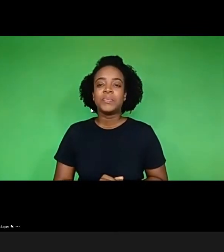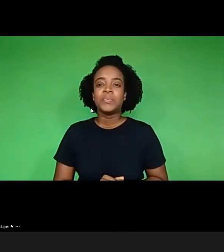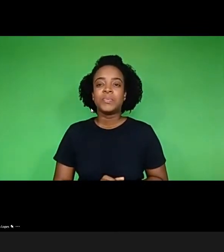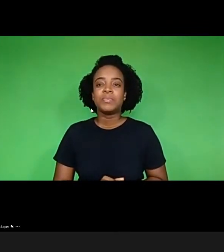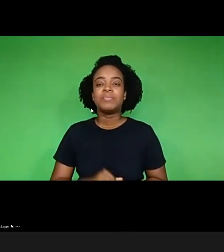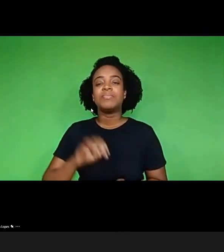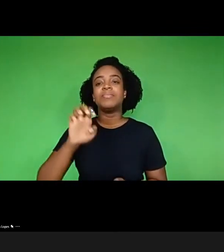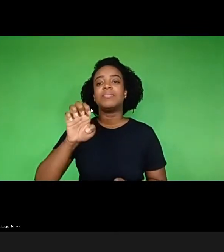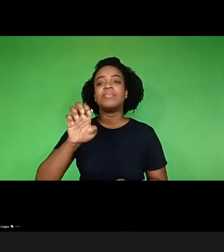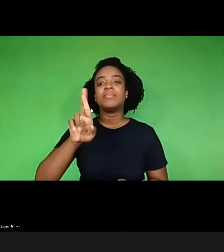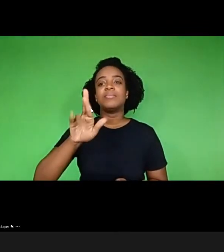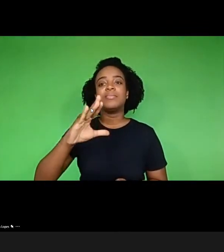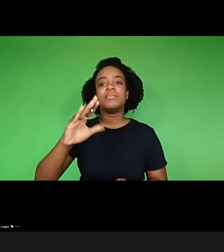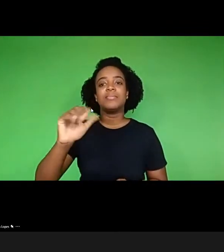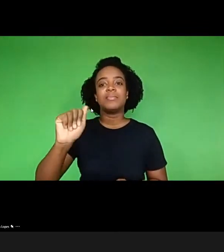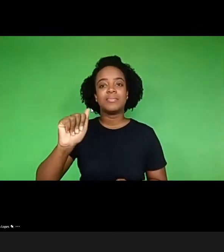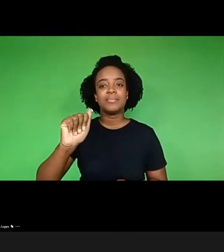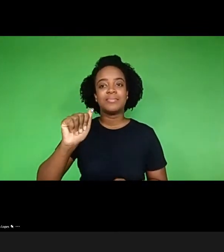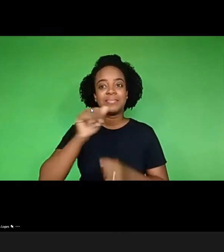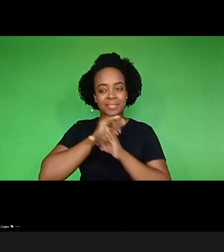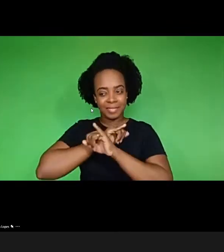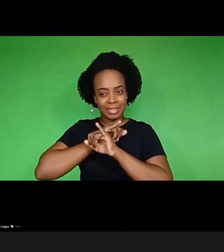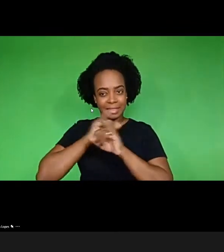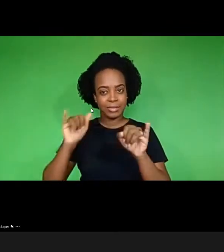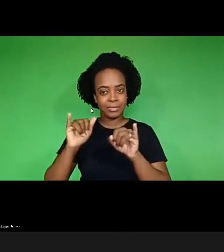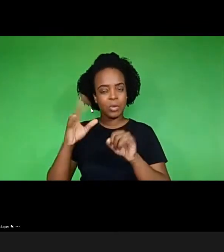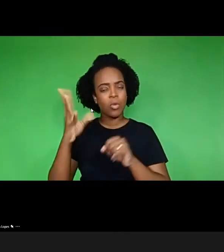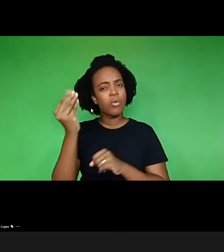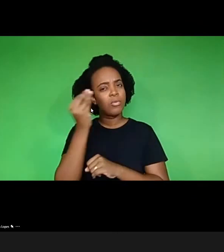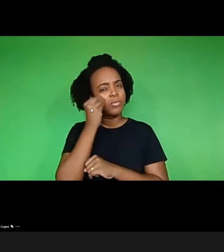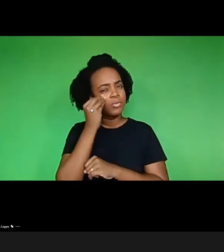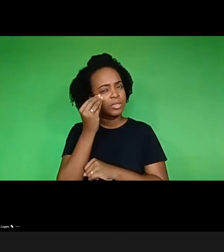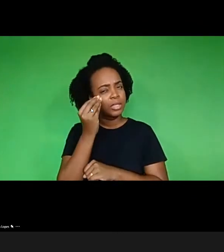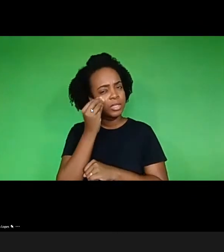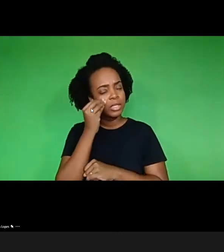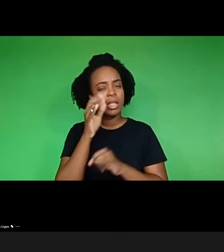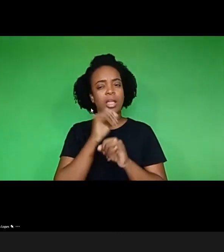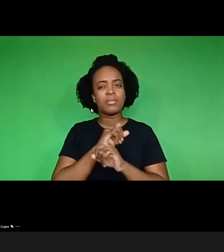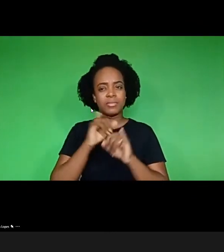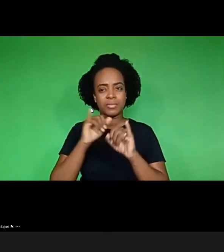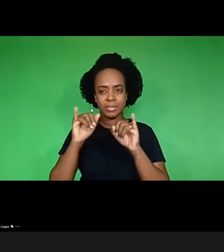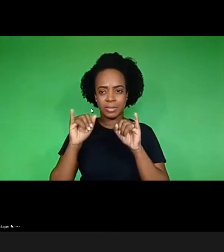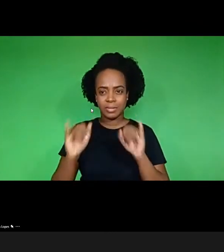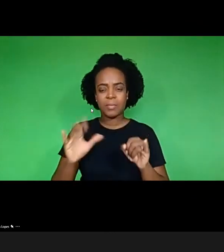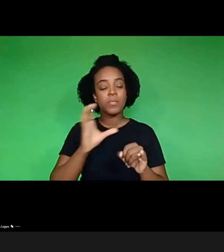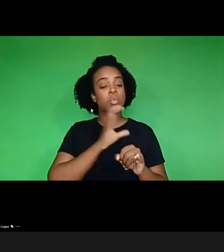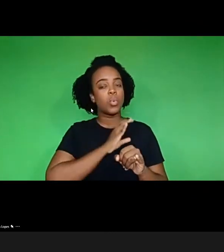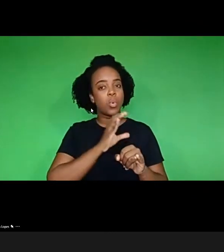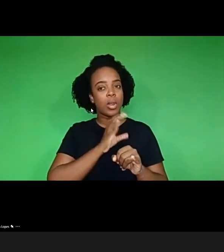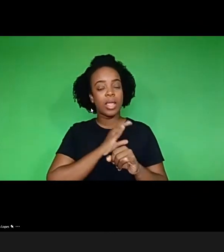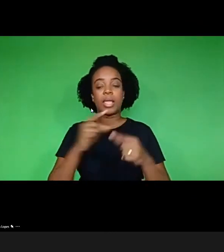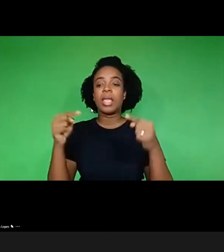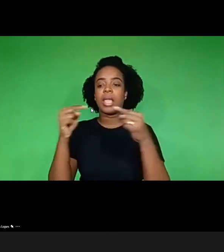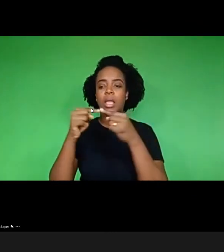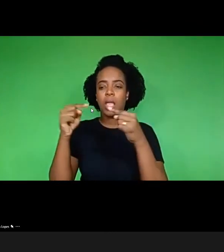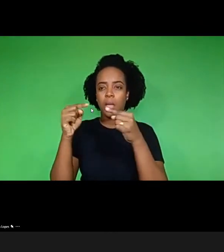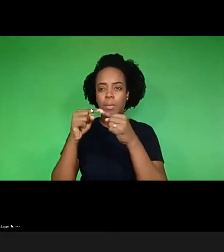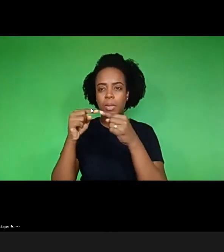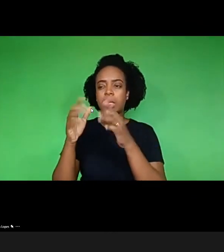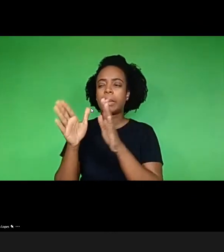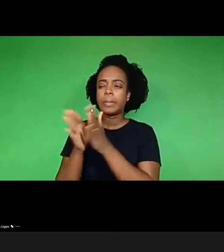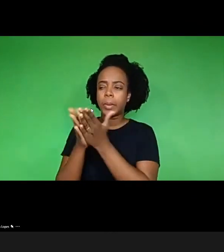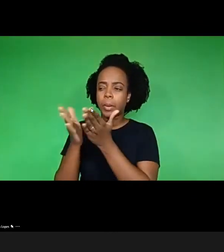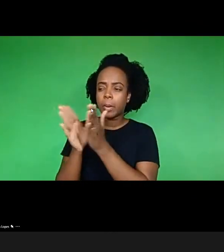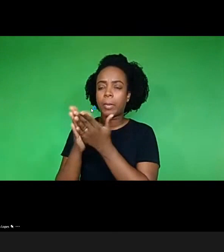Érica, avisa o seguinte, vamos tentar avisar os colegas que se enquadram no perfil, que